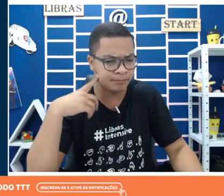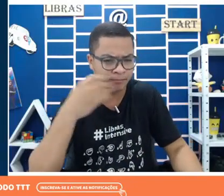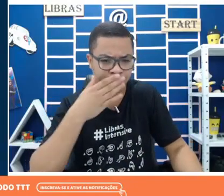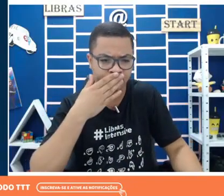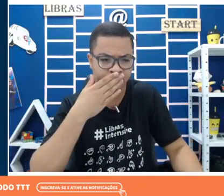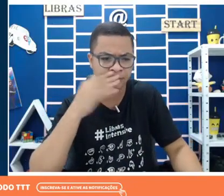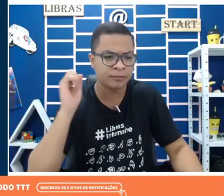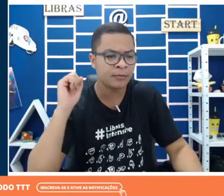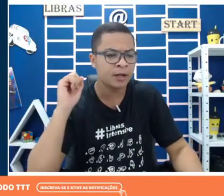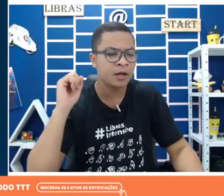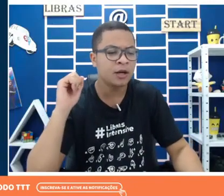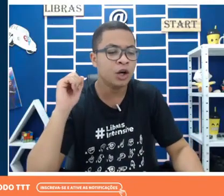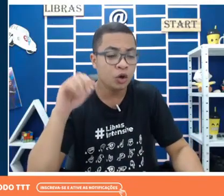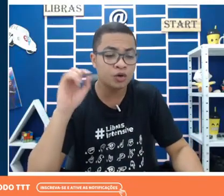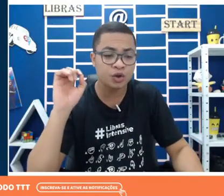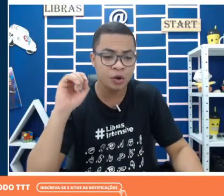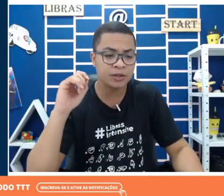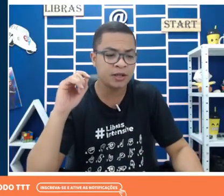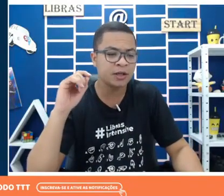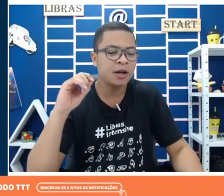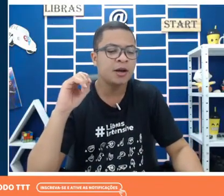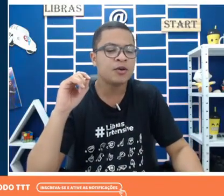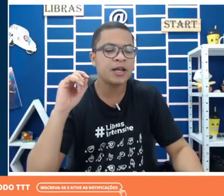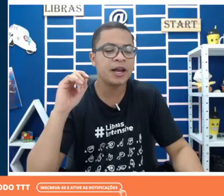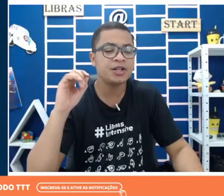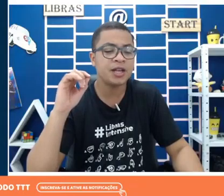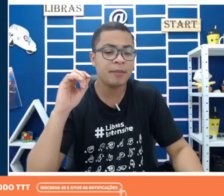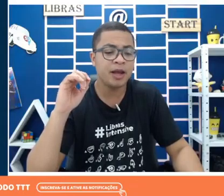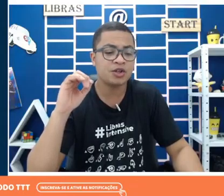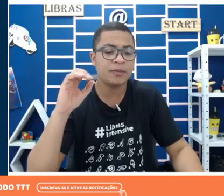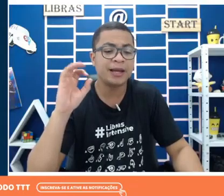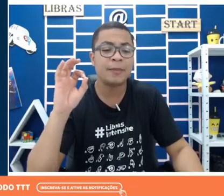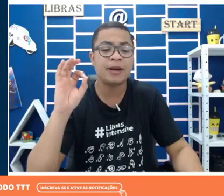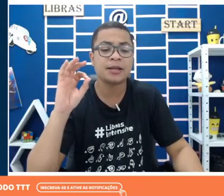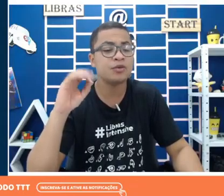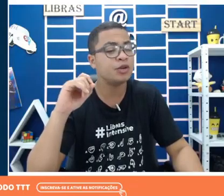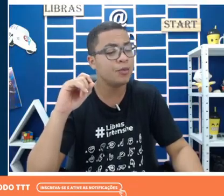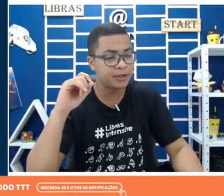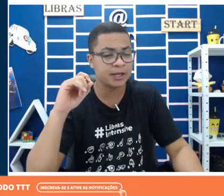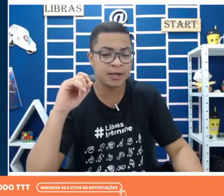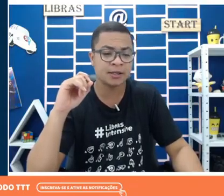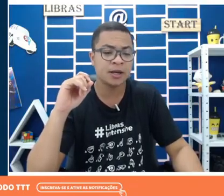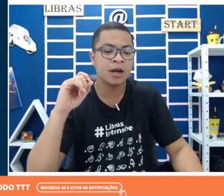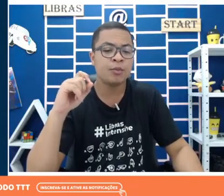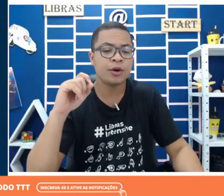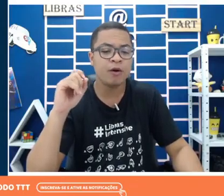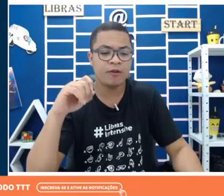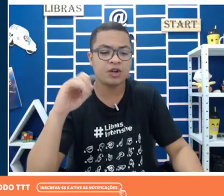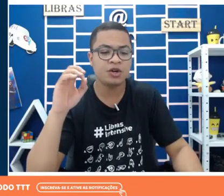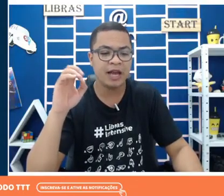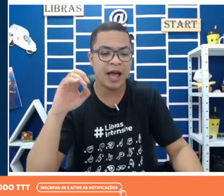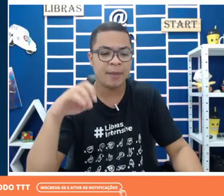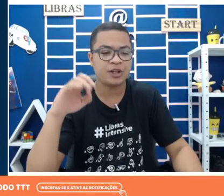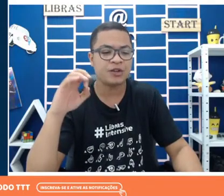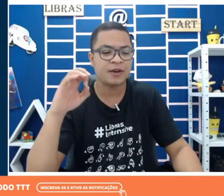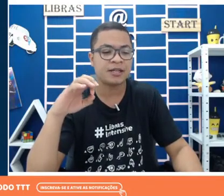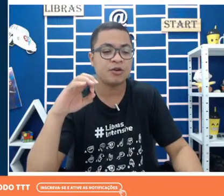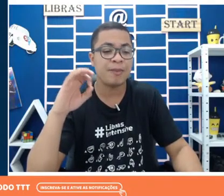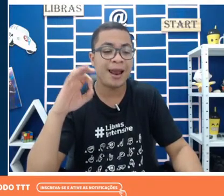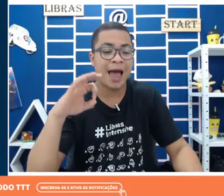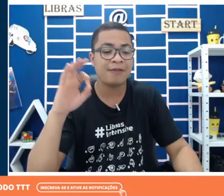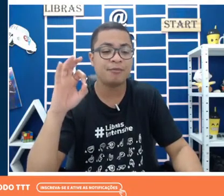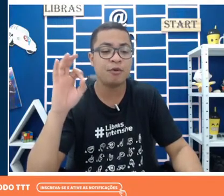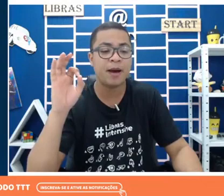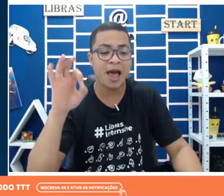aqui. Lu Souza, gostaria de saber sobre a interpretação de músicas, porque eu vejo intérprete